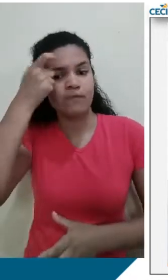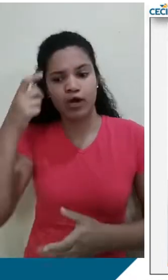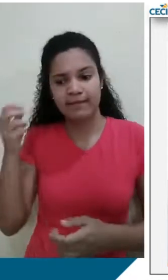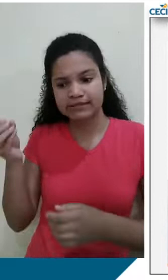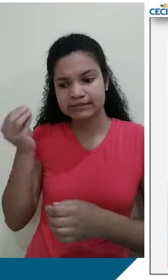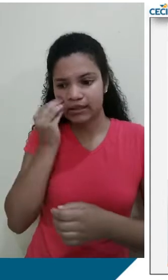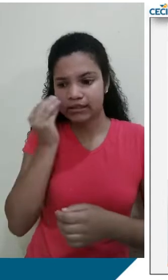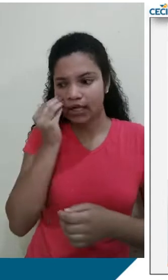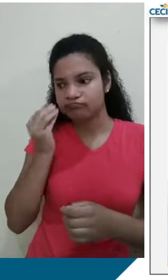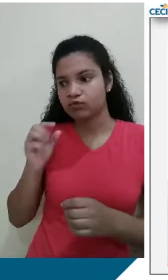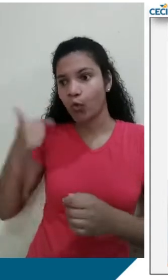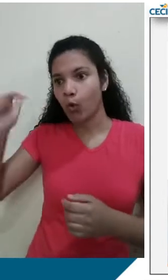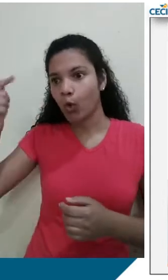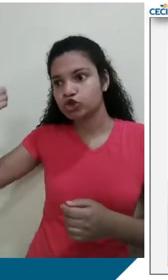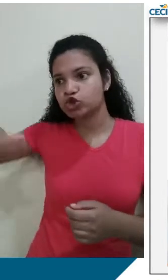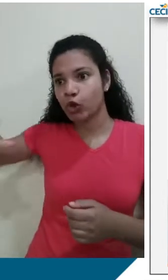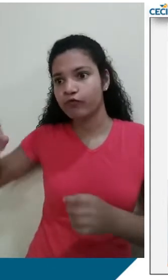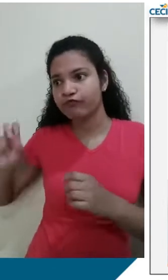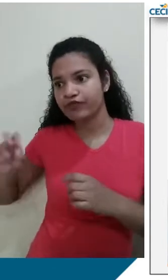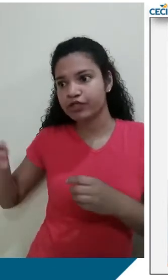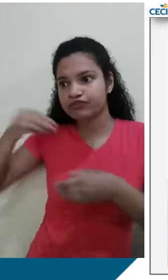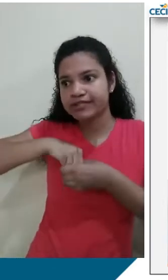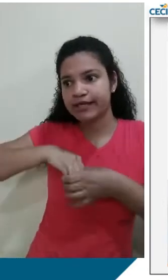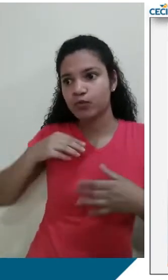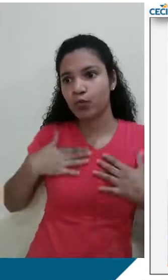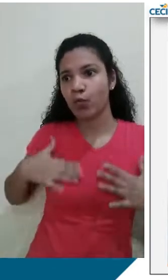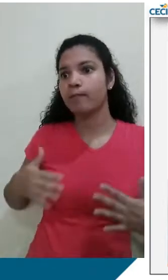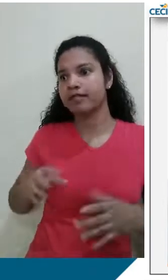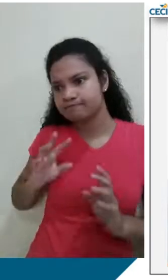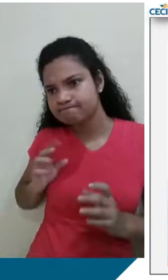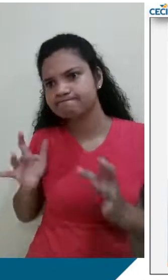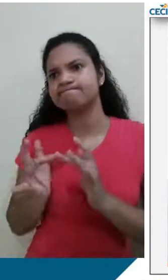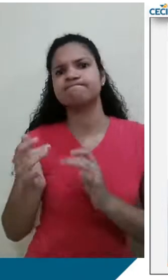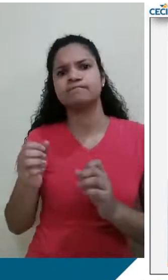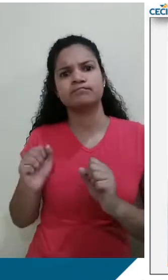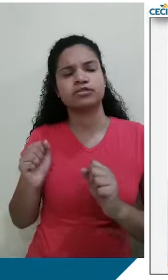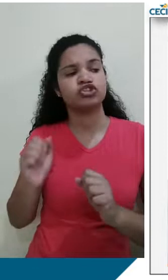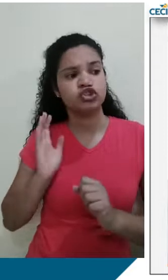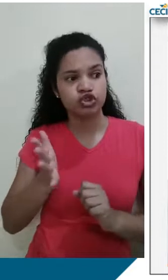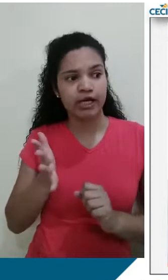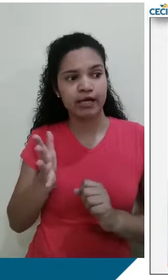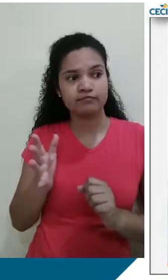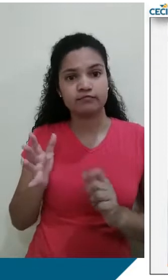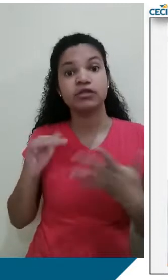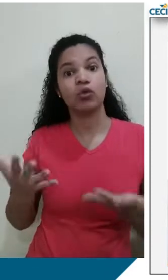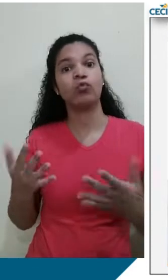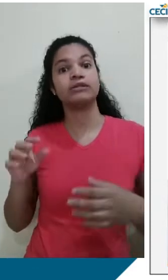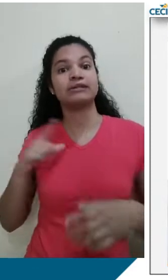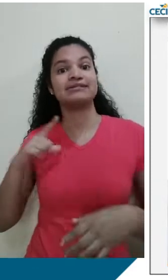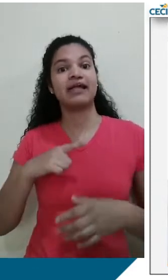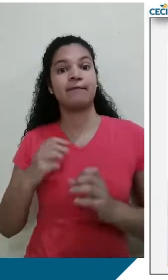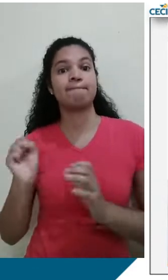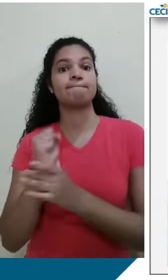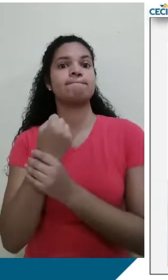doença. Depois que essa memória imunológica é formada, se o organismo entra em contato com o agente causador, no caso aqui,